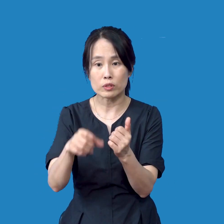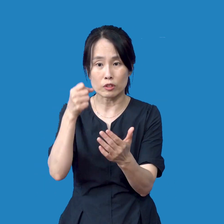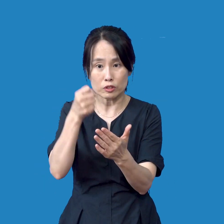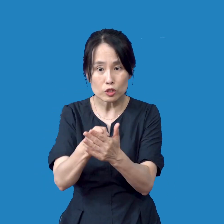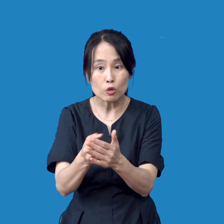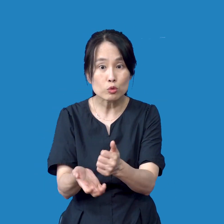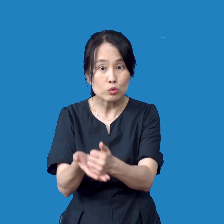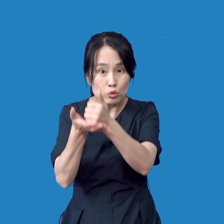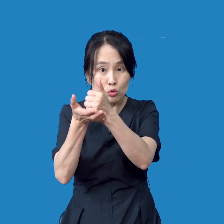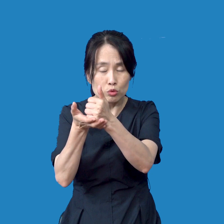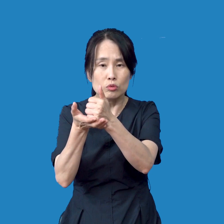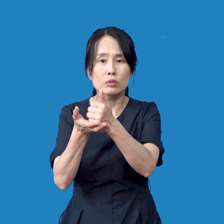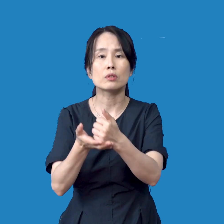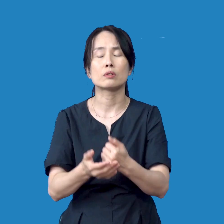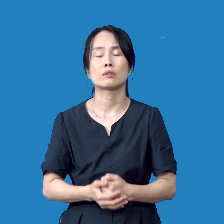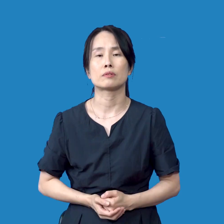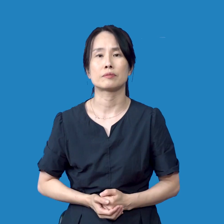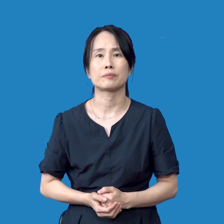것입니다.